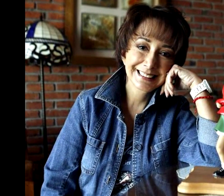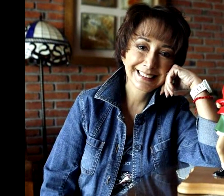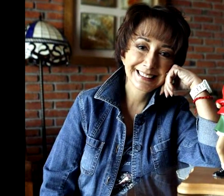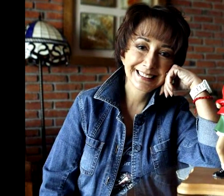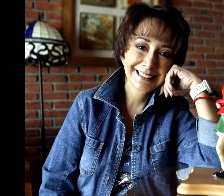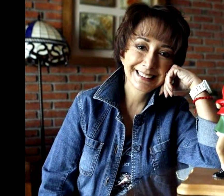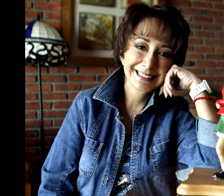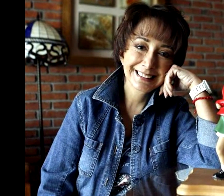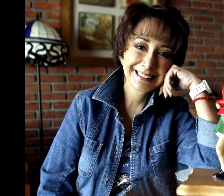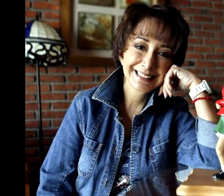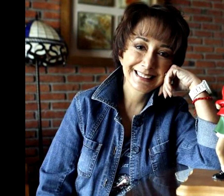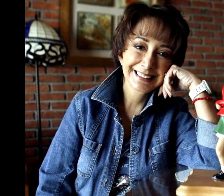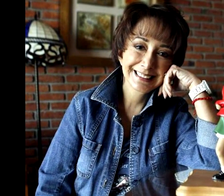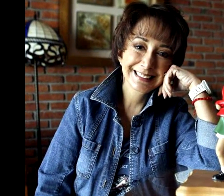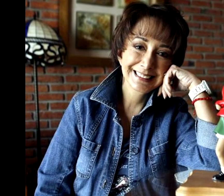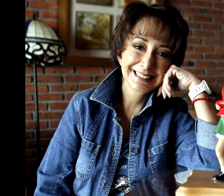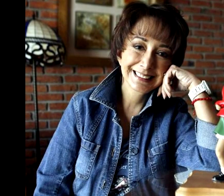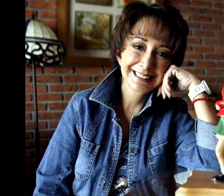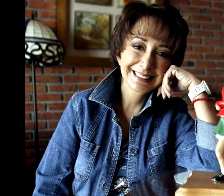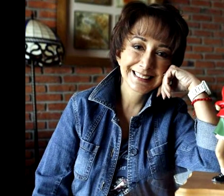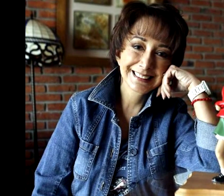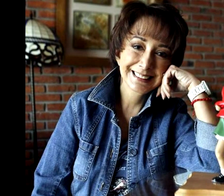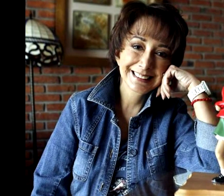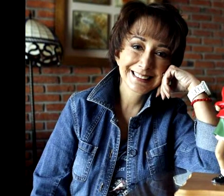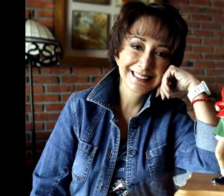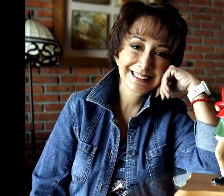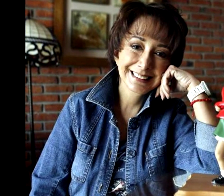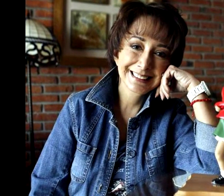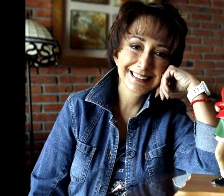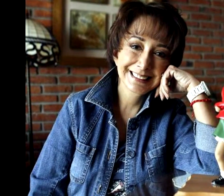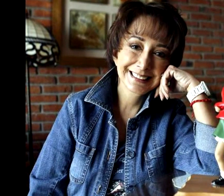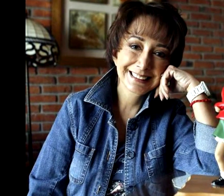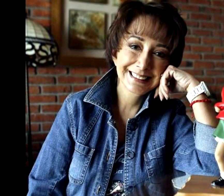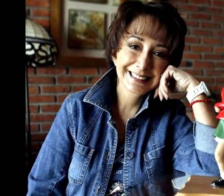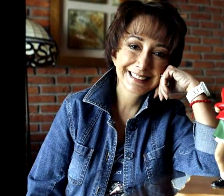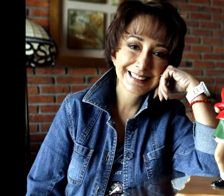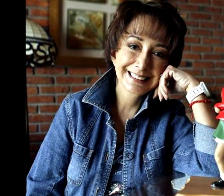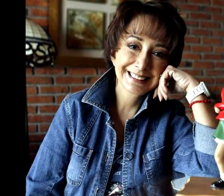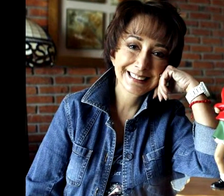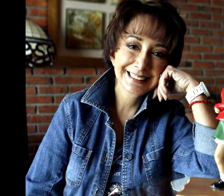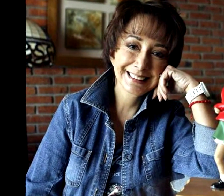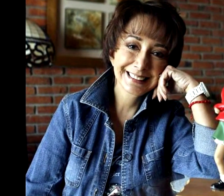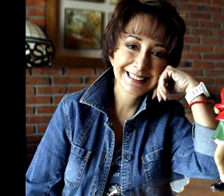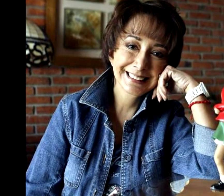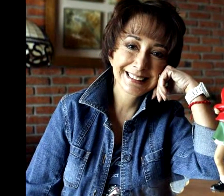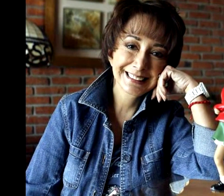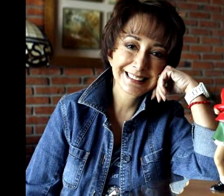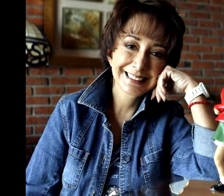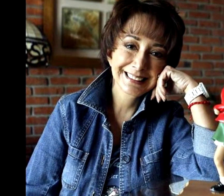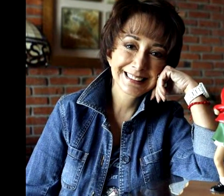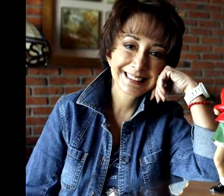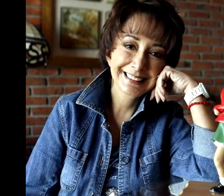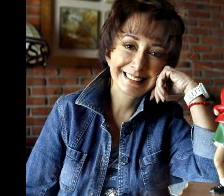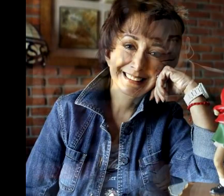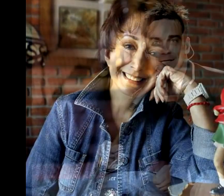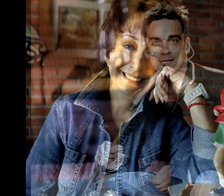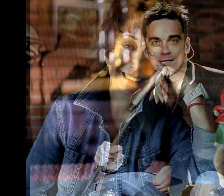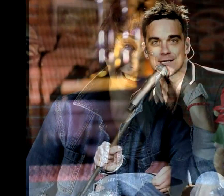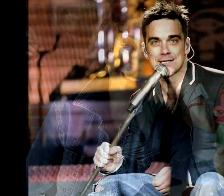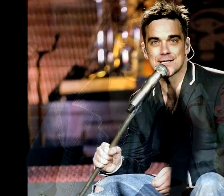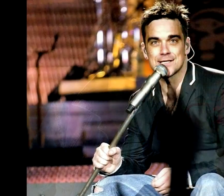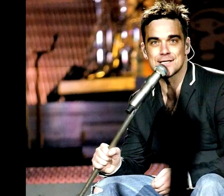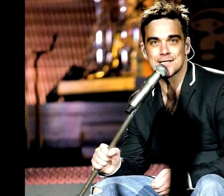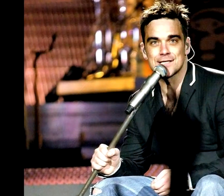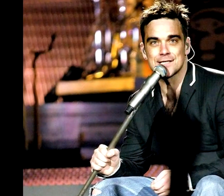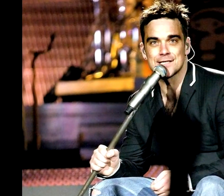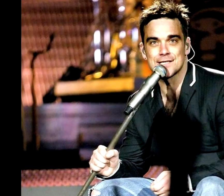nosotros, ¿sí? Sinéad O'Connor, que es cantante de la época de los 70, 80